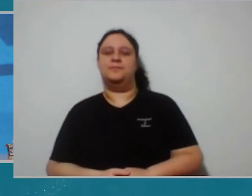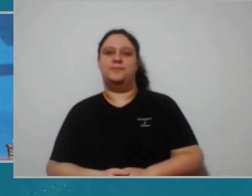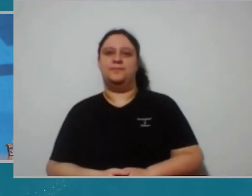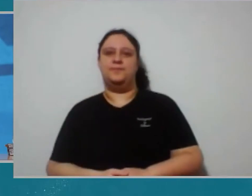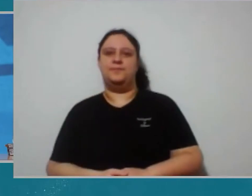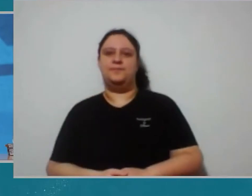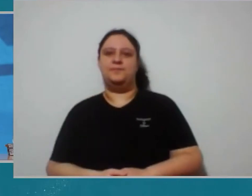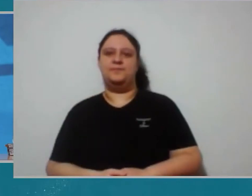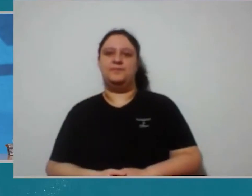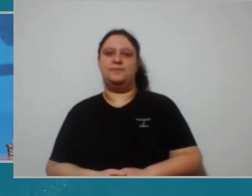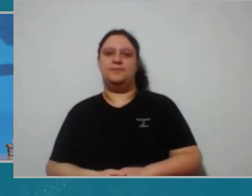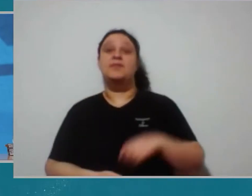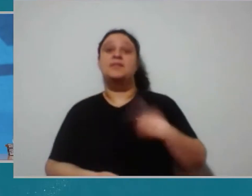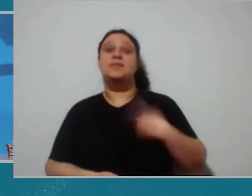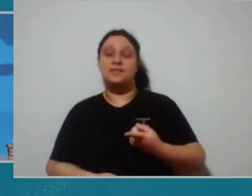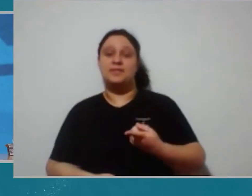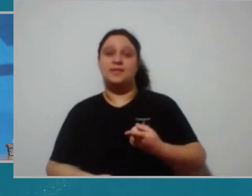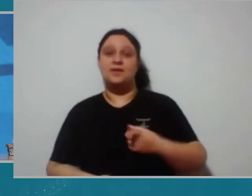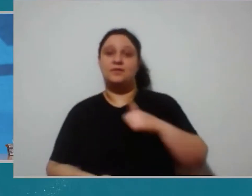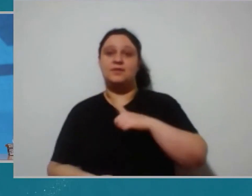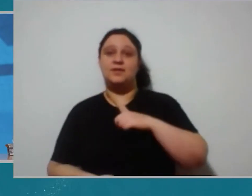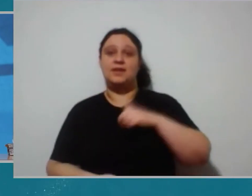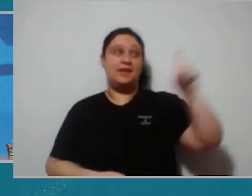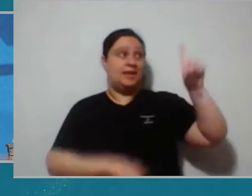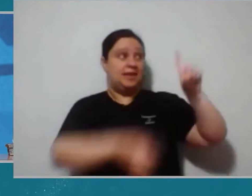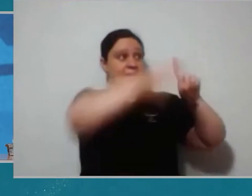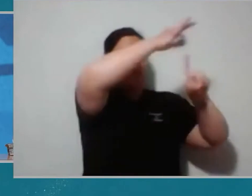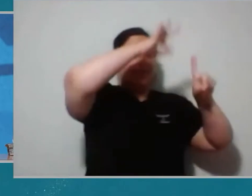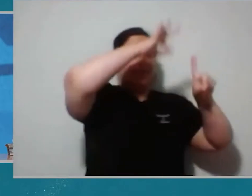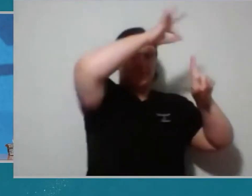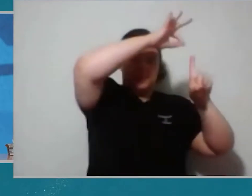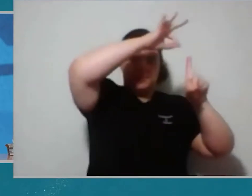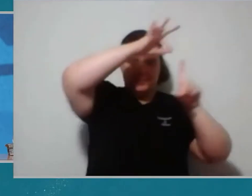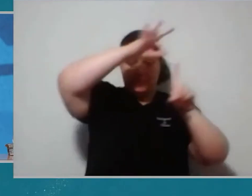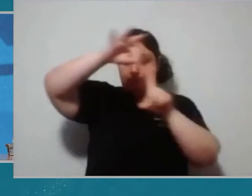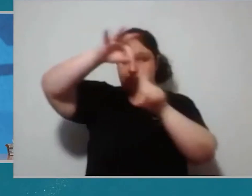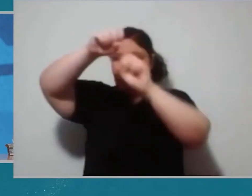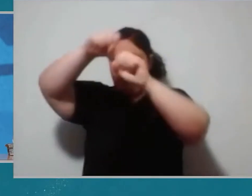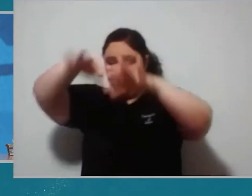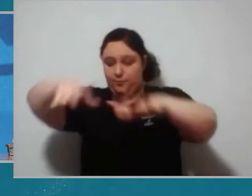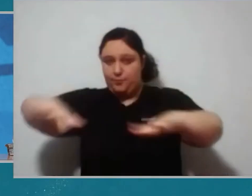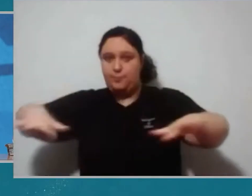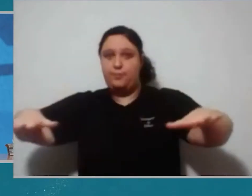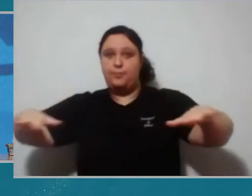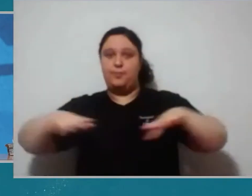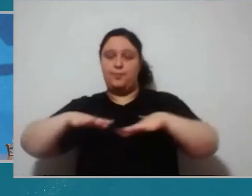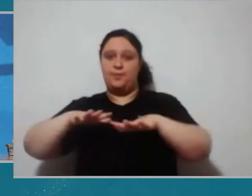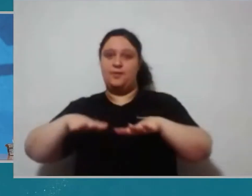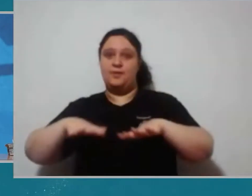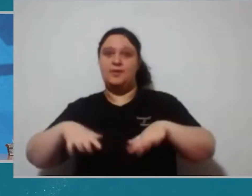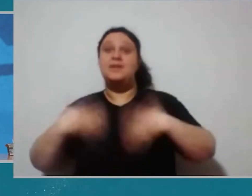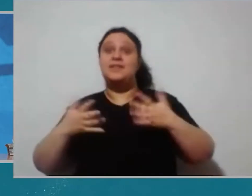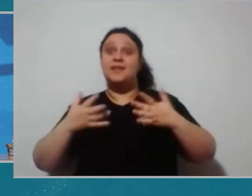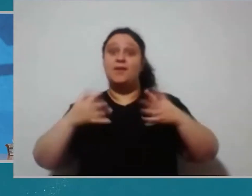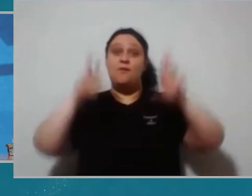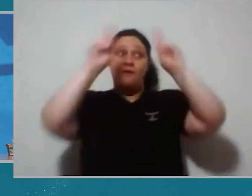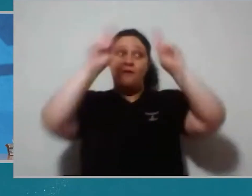receber o Espírito Santo. Nesse momento, o reino dos céus